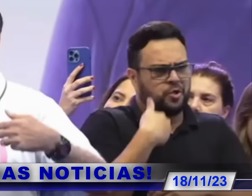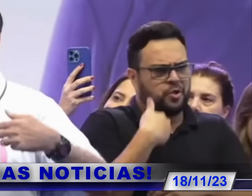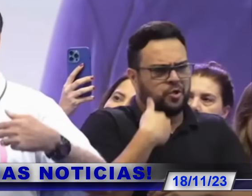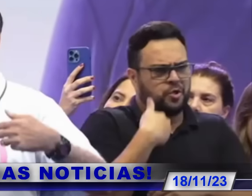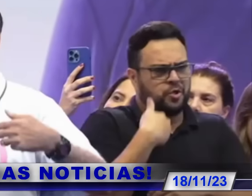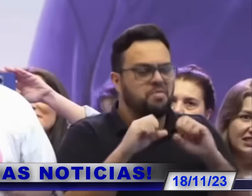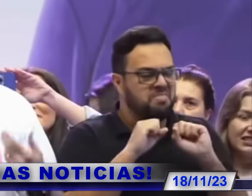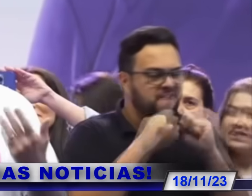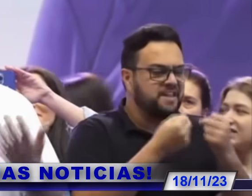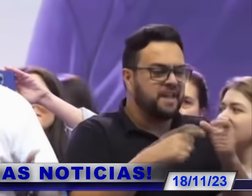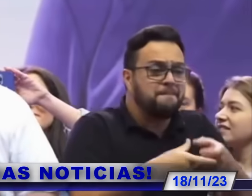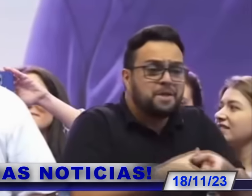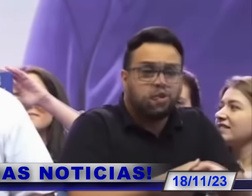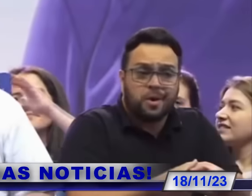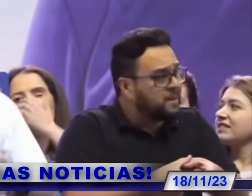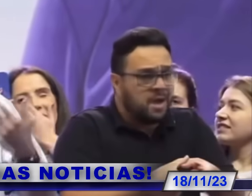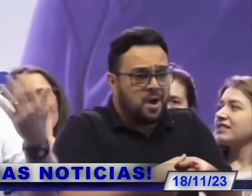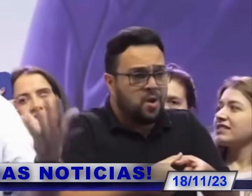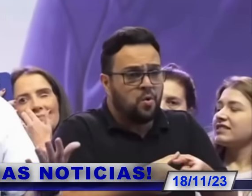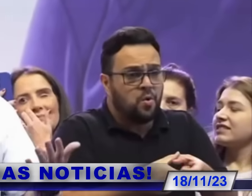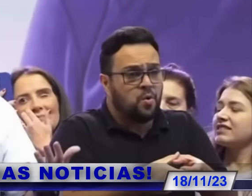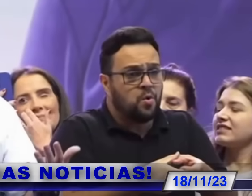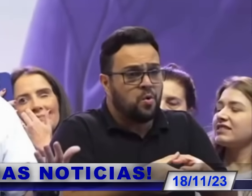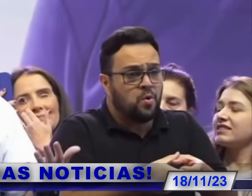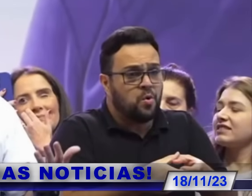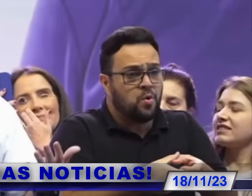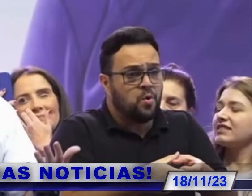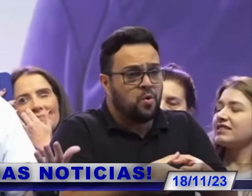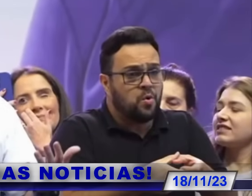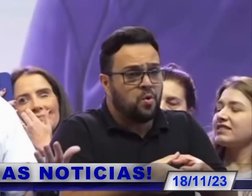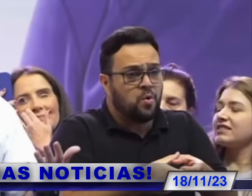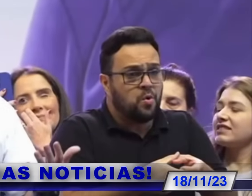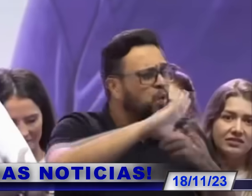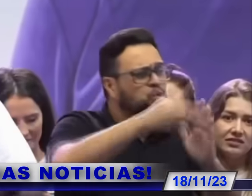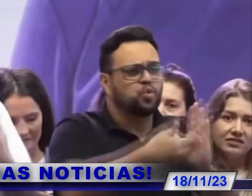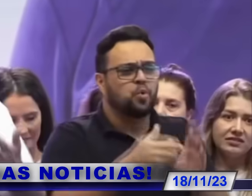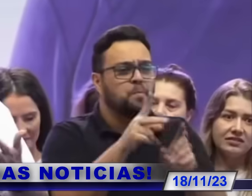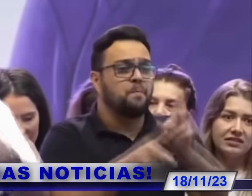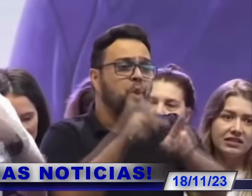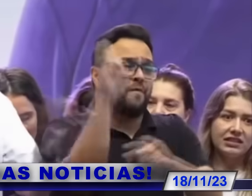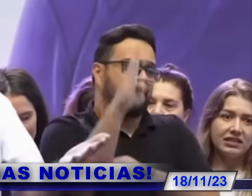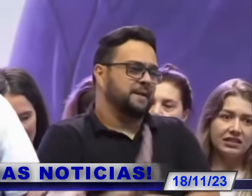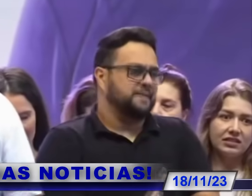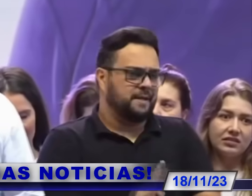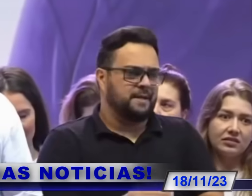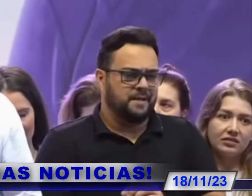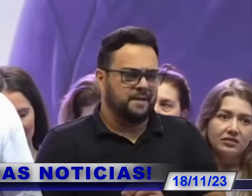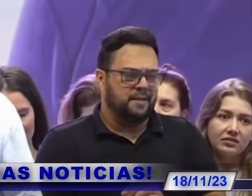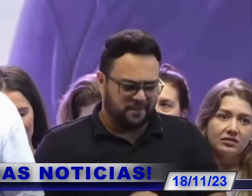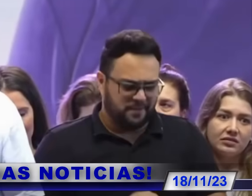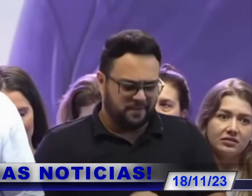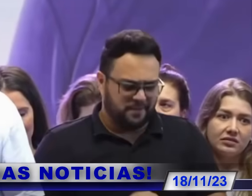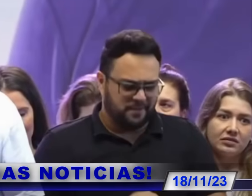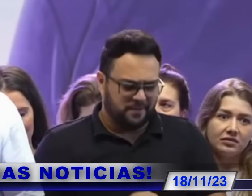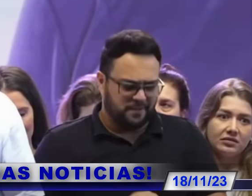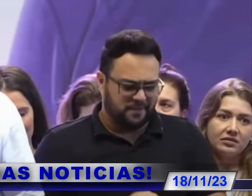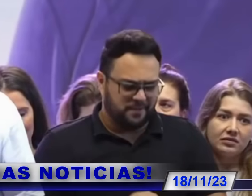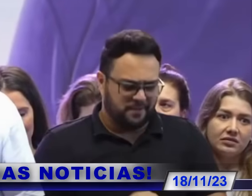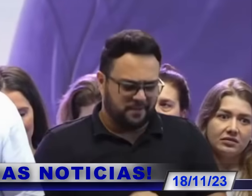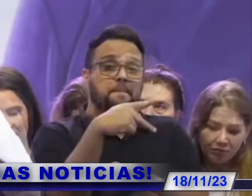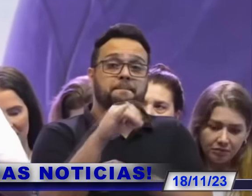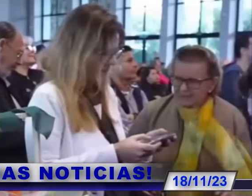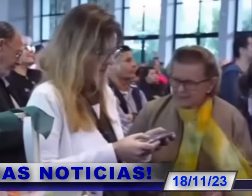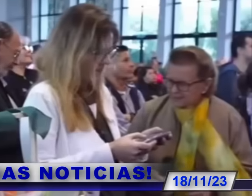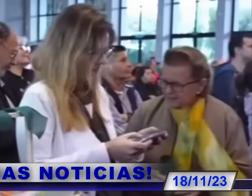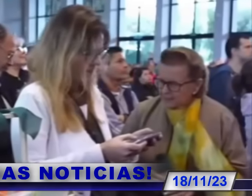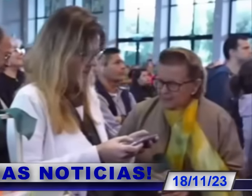defender minorias. As minorias foram beneficiadas no contexto daquilo que fizemos. Ou o Pix só